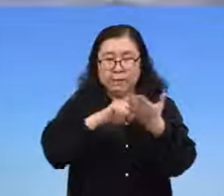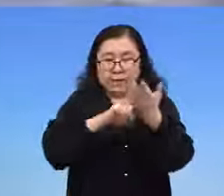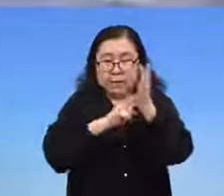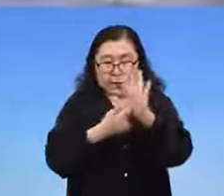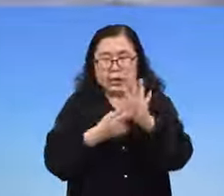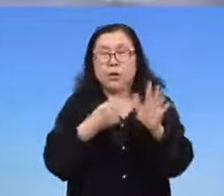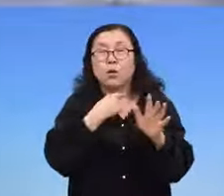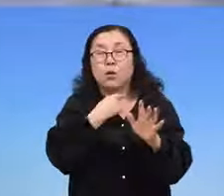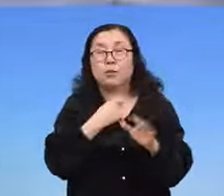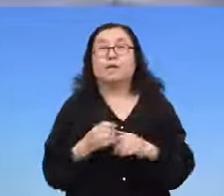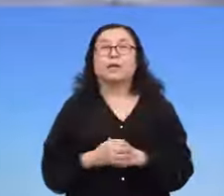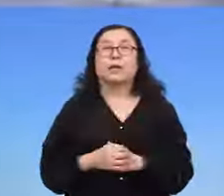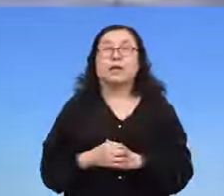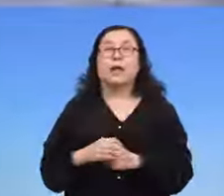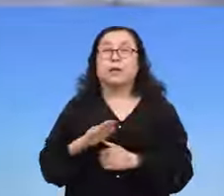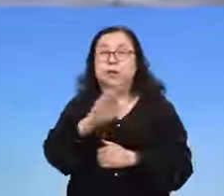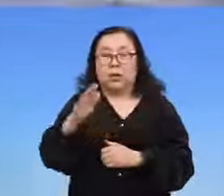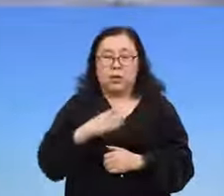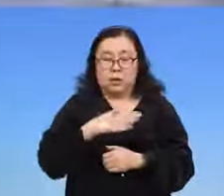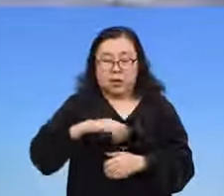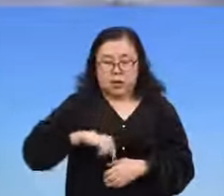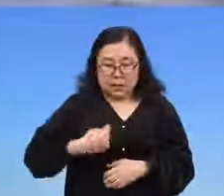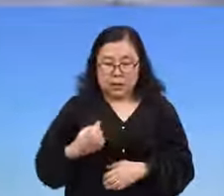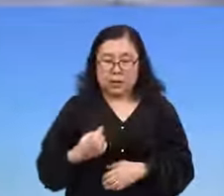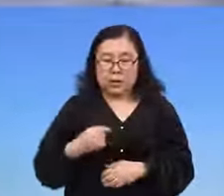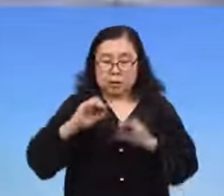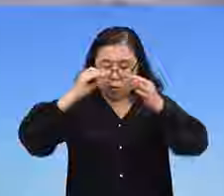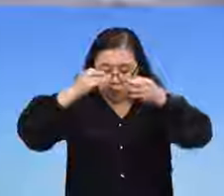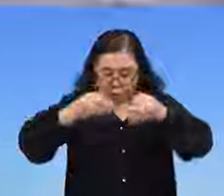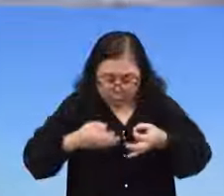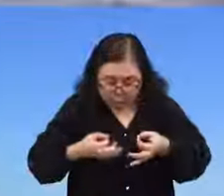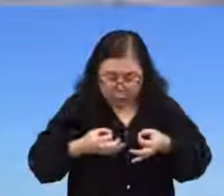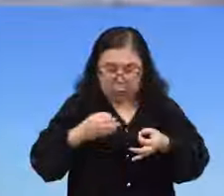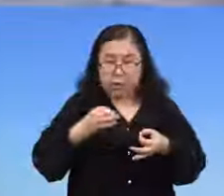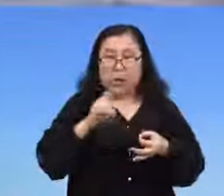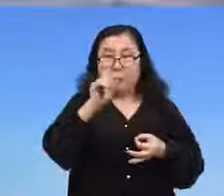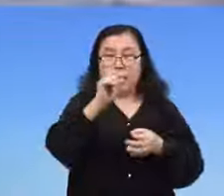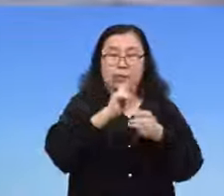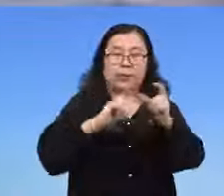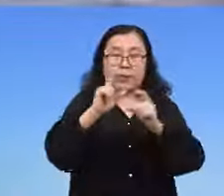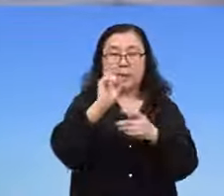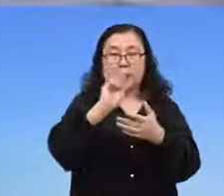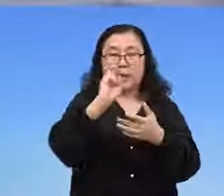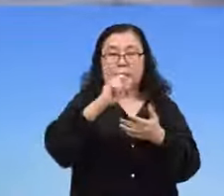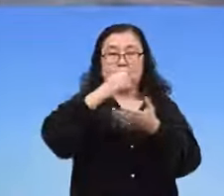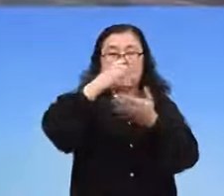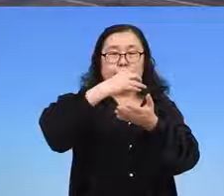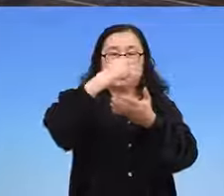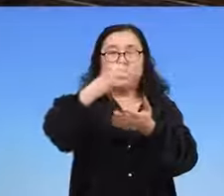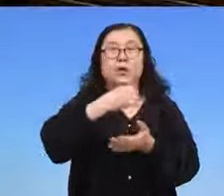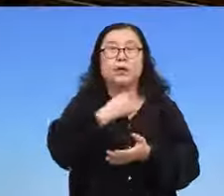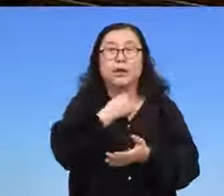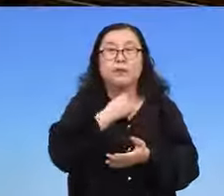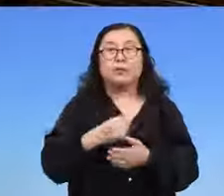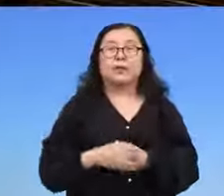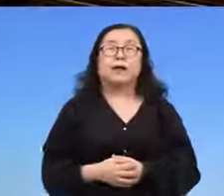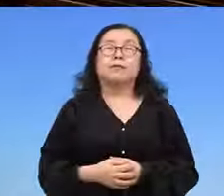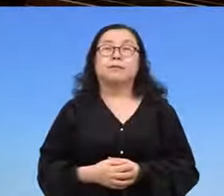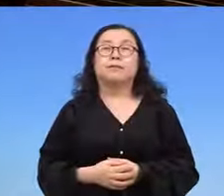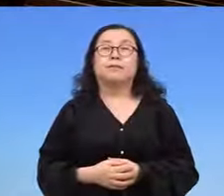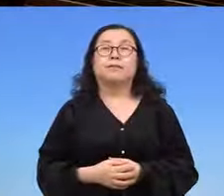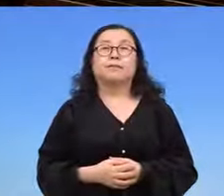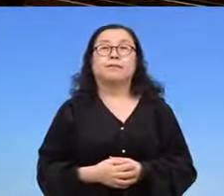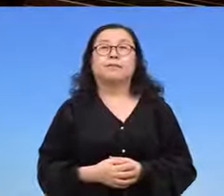원합니다. 오늘 말씀을 기억하시면서 우리 자신을 돌아보면서 우리 한 번 더 이 찬양 불러드리기 원합니다.